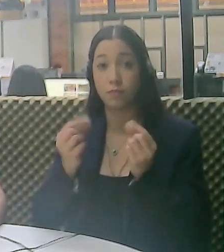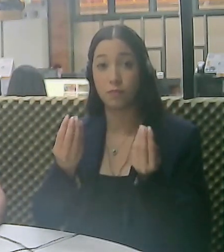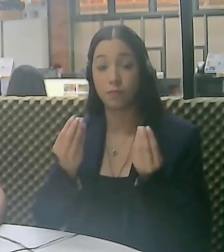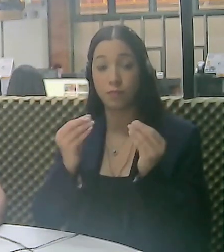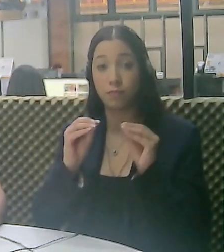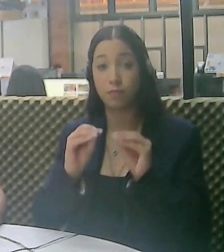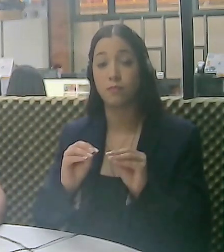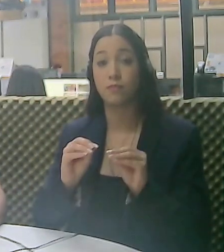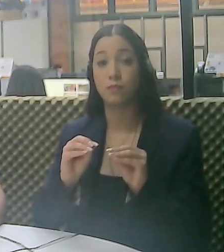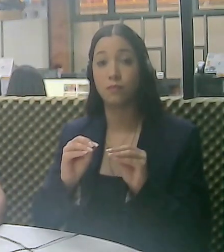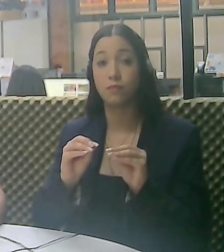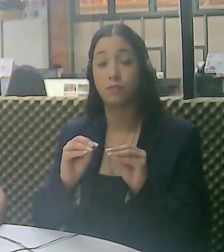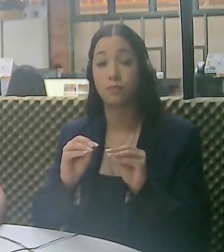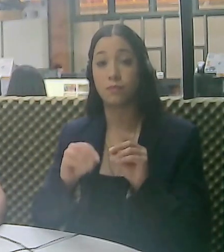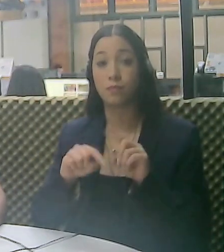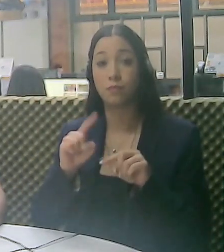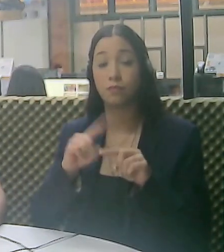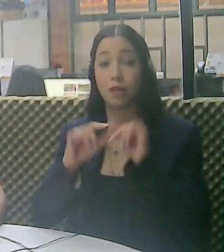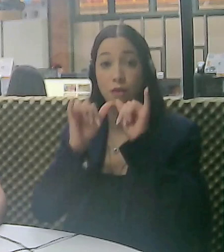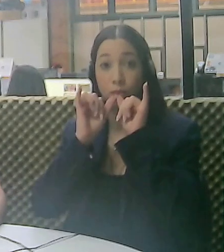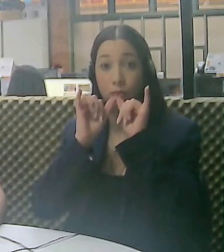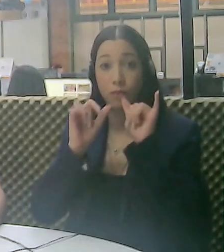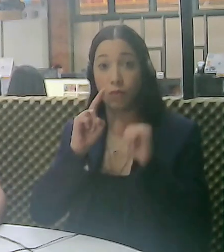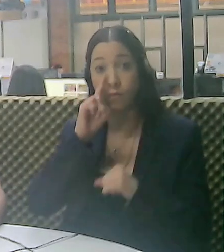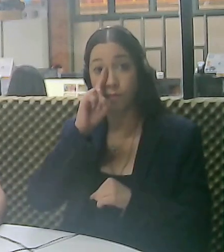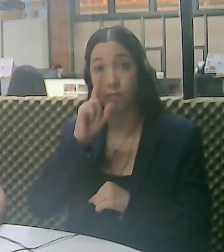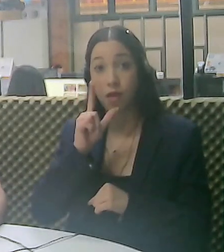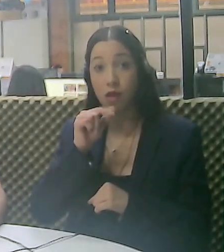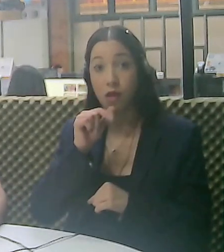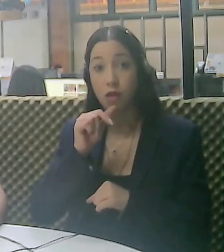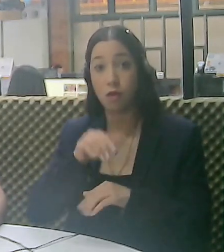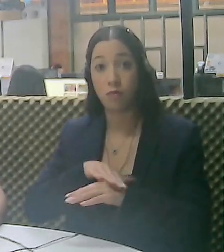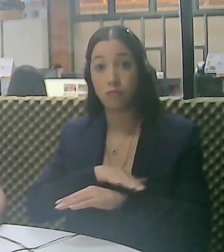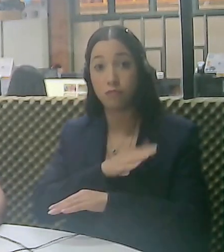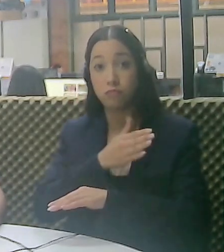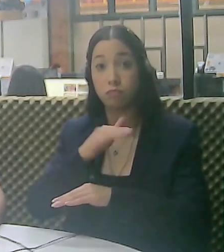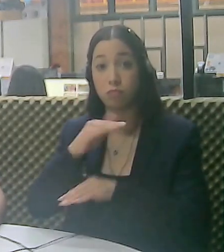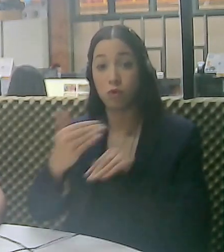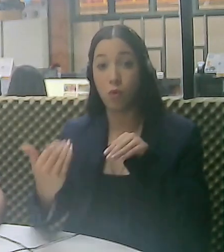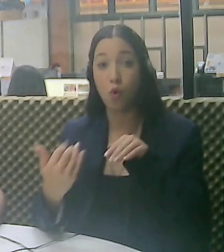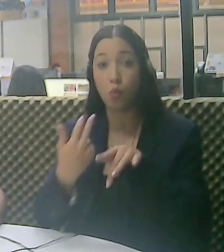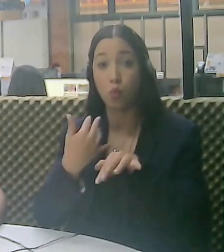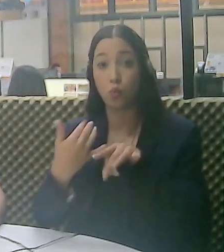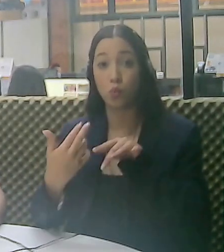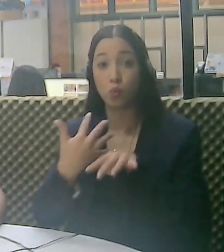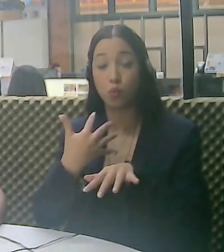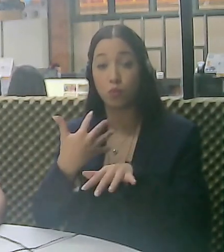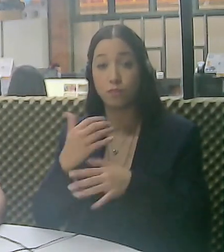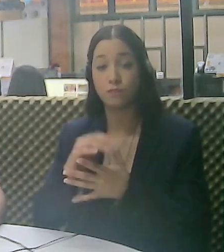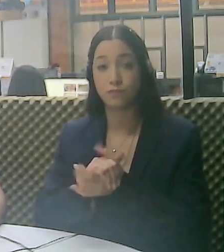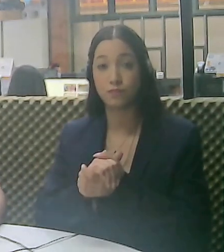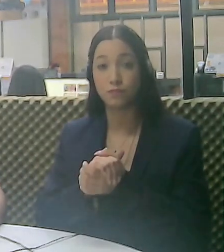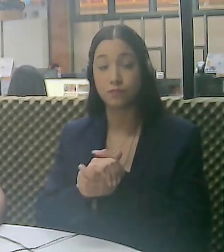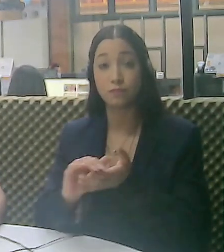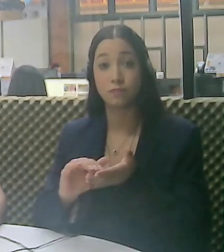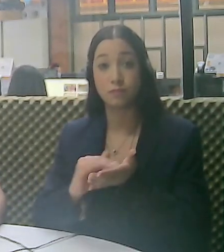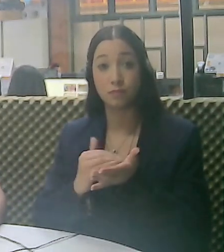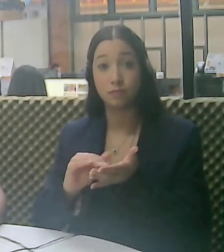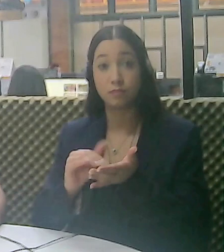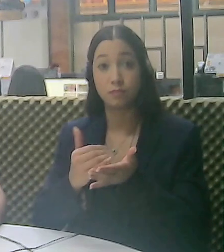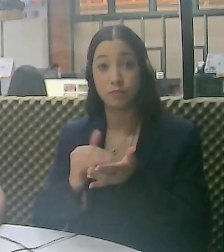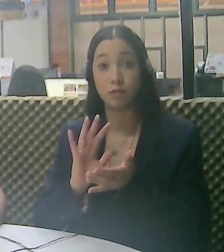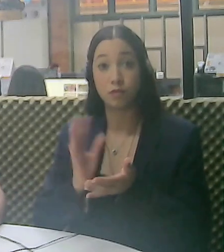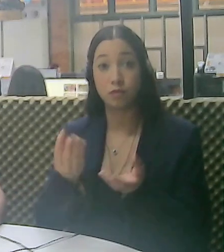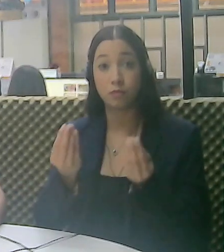instalação dos dispositivos de alerta sobre risco de alagamento ao longo da Avenida Rondon Pacheco. A CETRAN já implementou